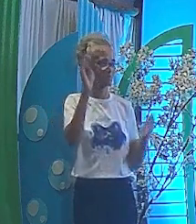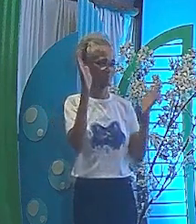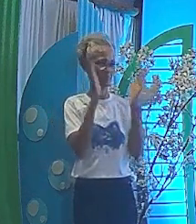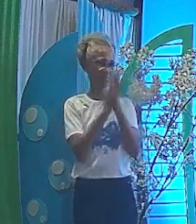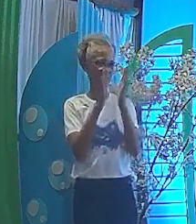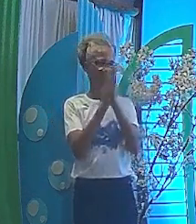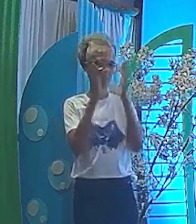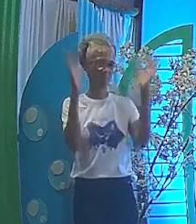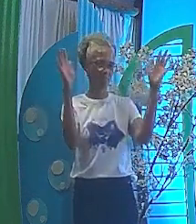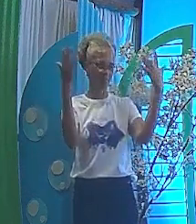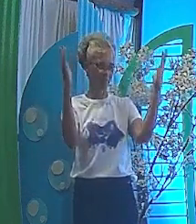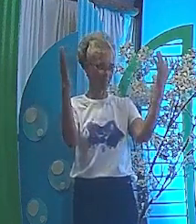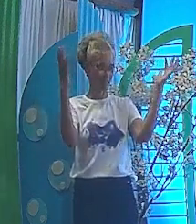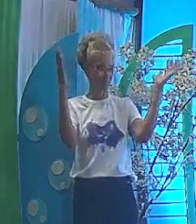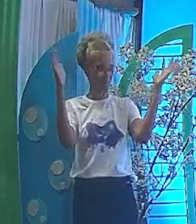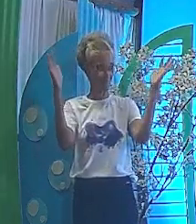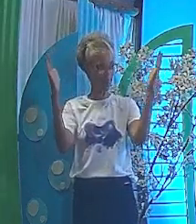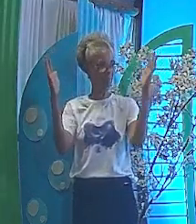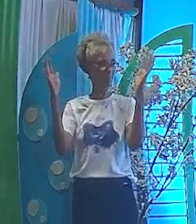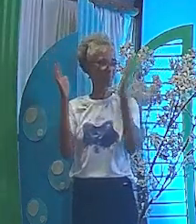Tudo bom?